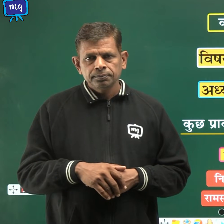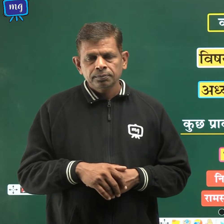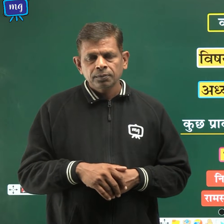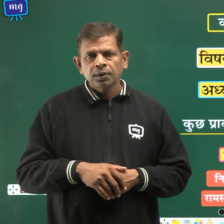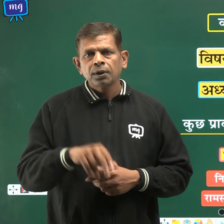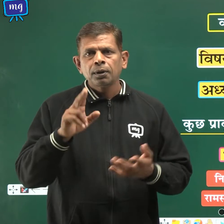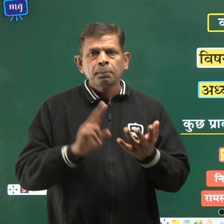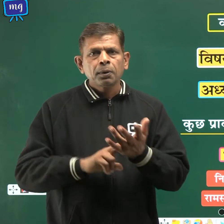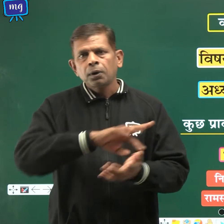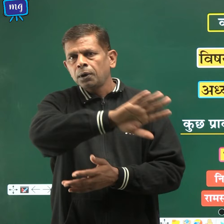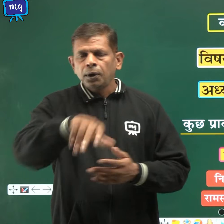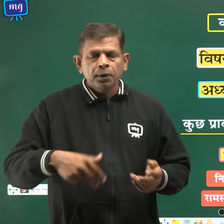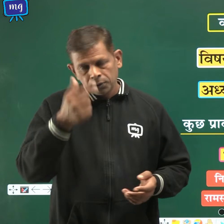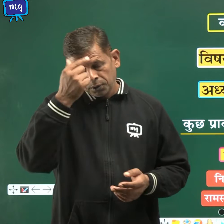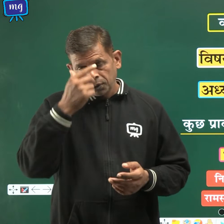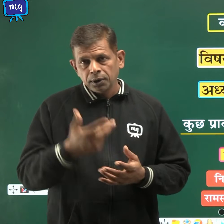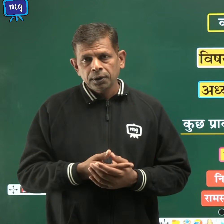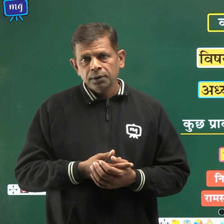कि प्राकृतिक परिघटनाएं,